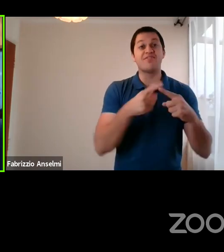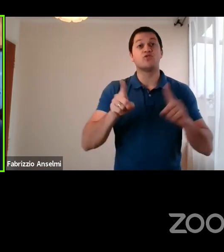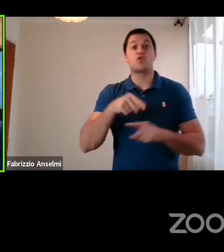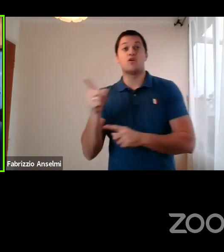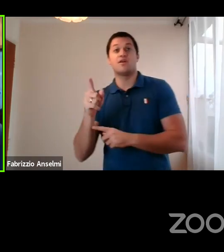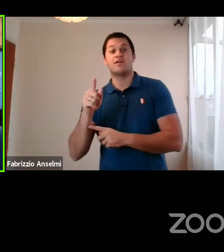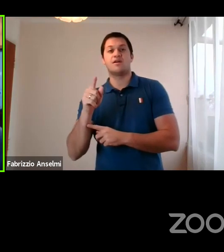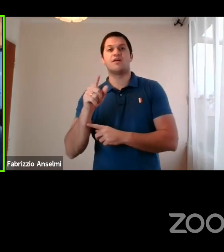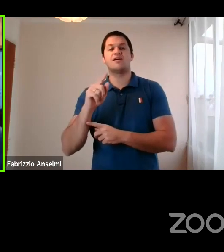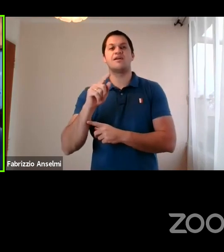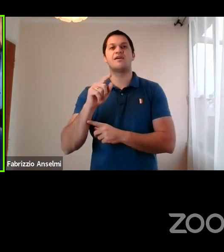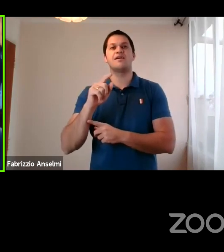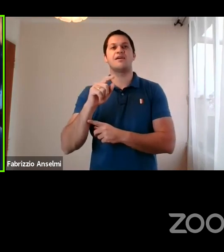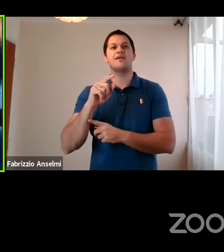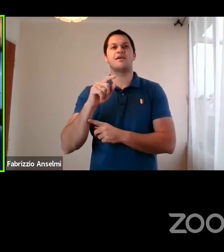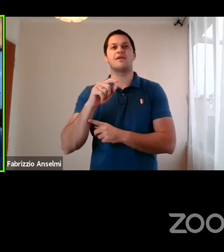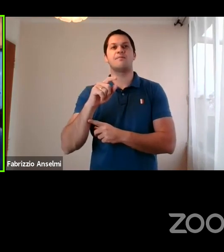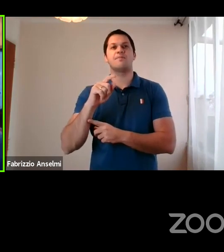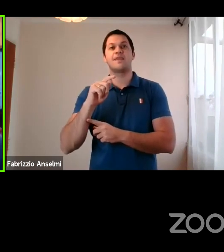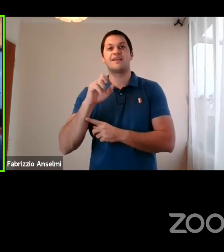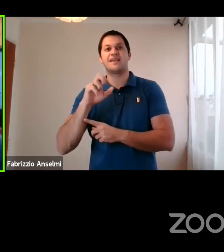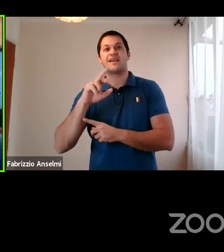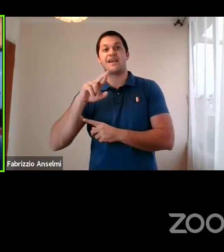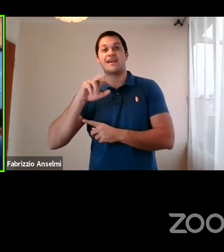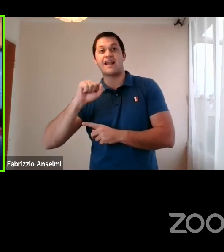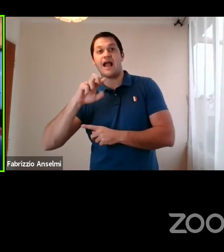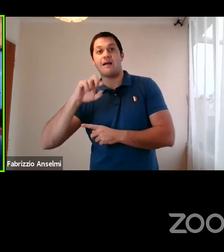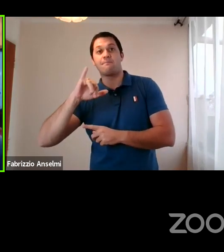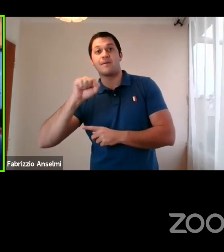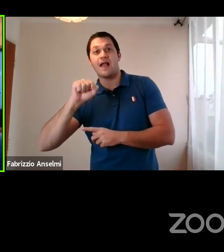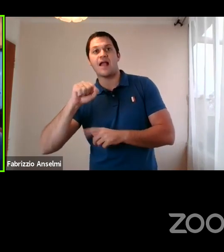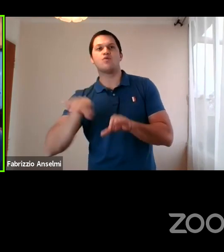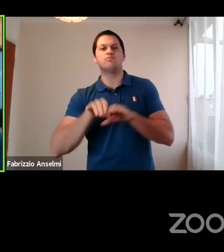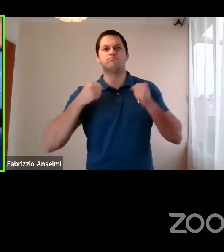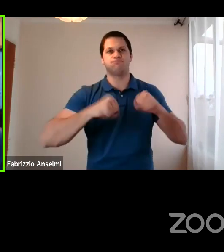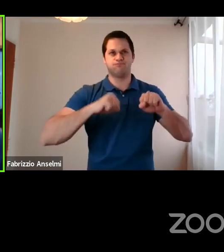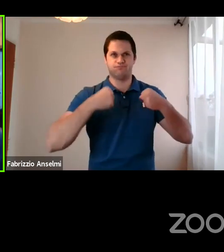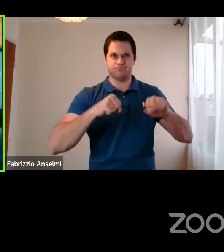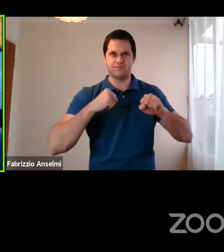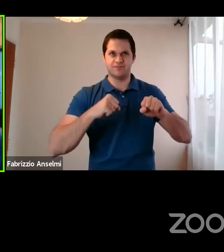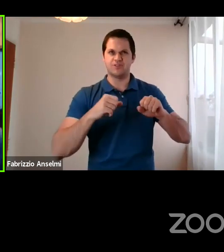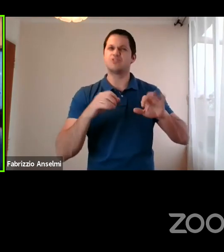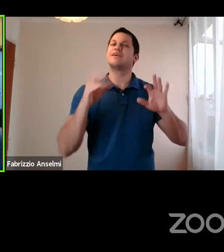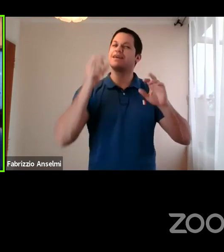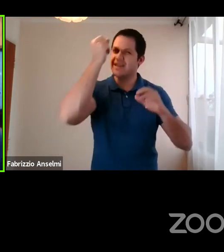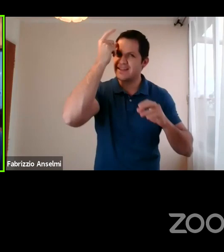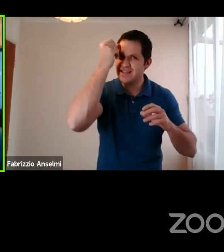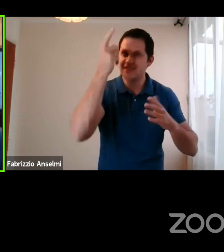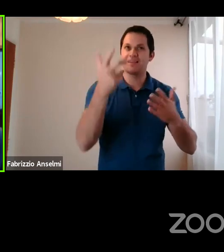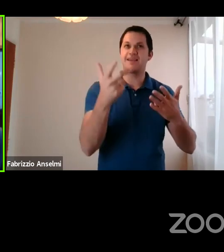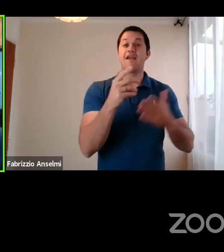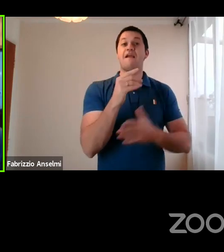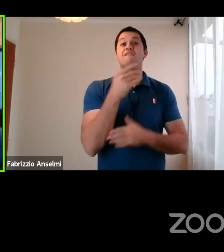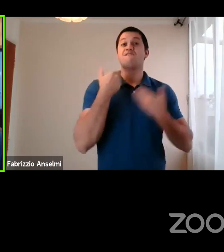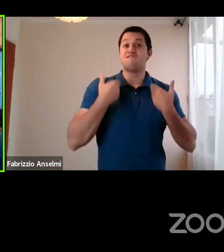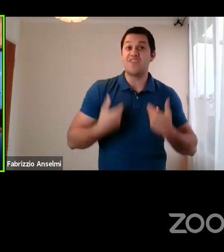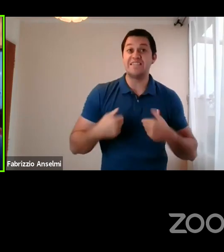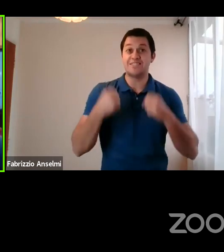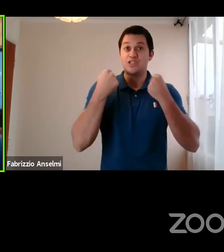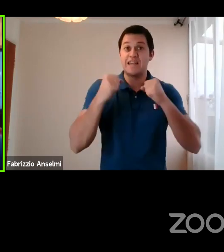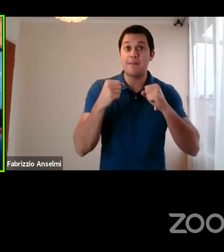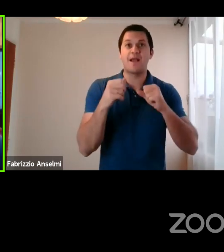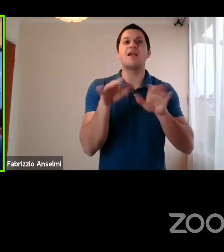Más adelante, ojalá que en el futuro puedan ver las diapositivas porque son artículos originales, ya tomados de biblioteca.